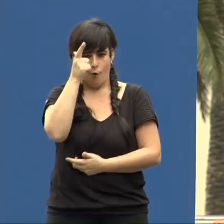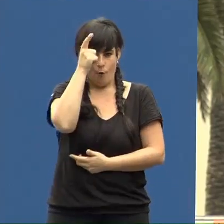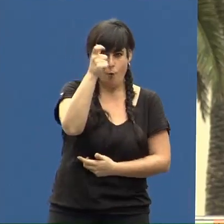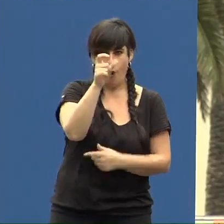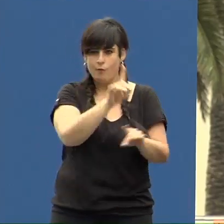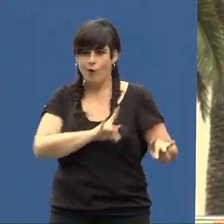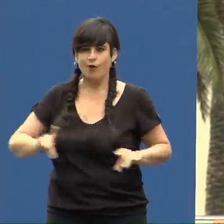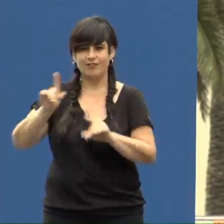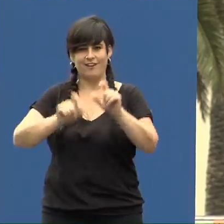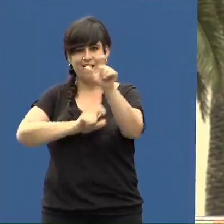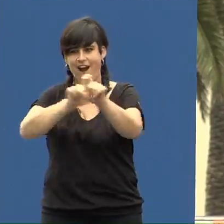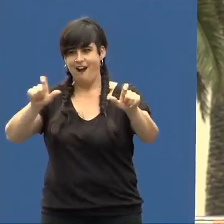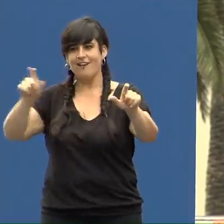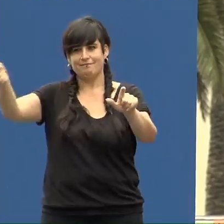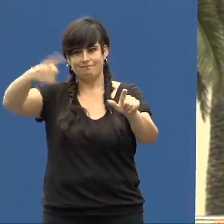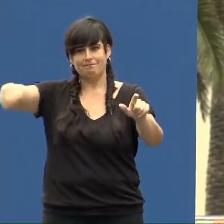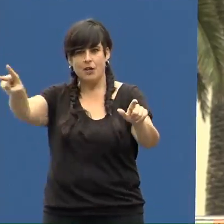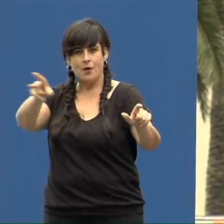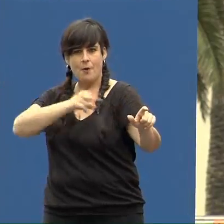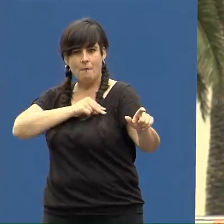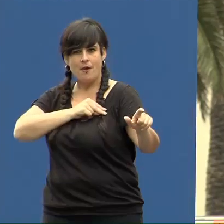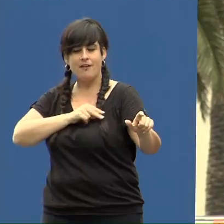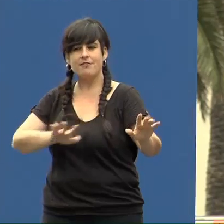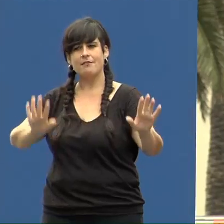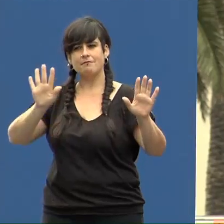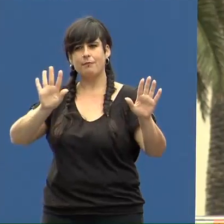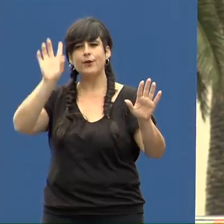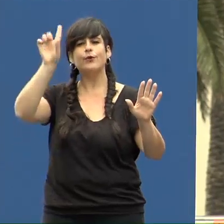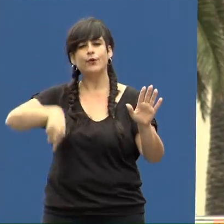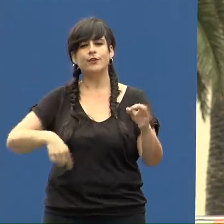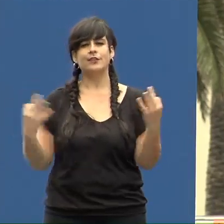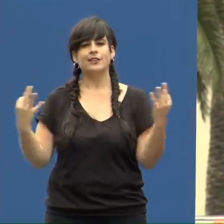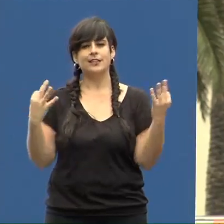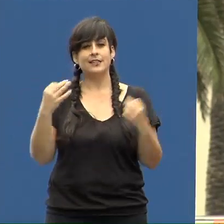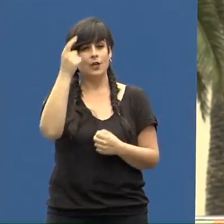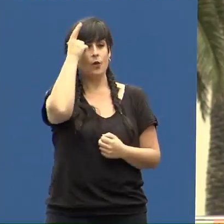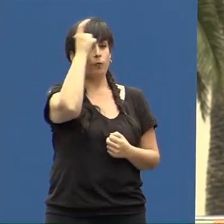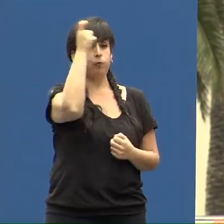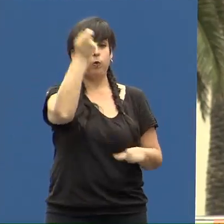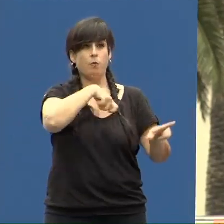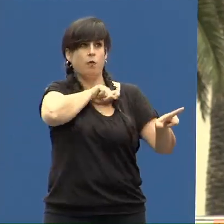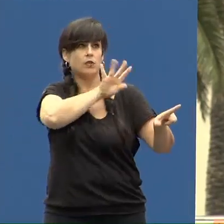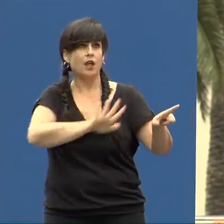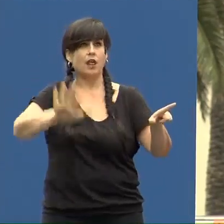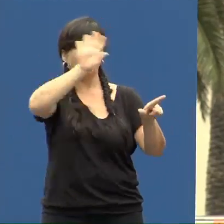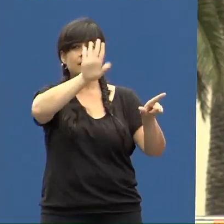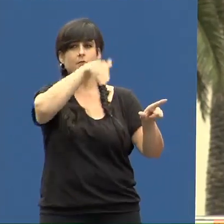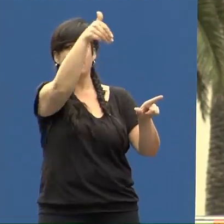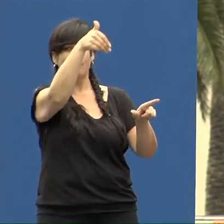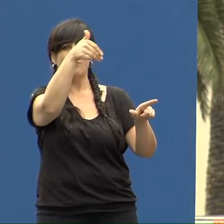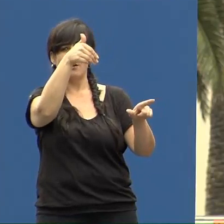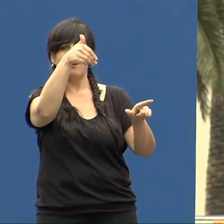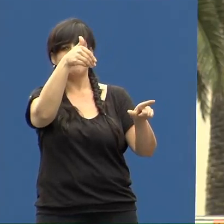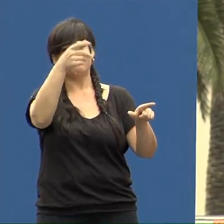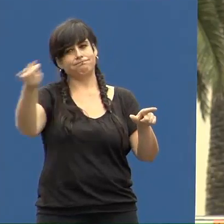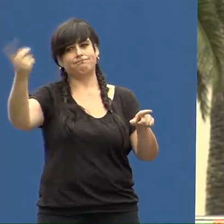gente, sino que tenéis que enviar también un mensaje muy importante a los pueblos del Estado, que os estaremos escuchando,